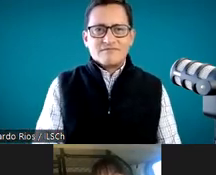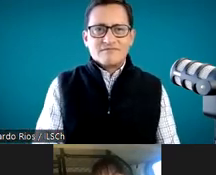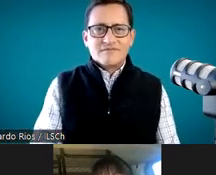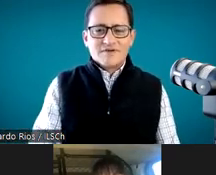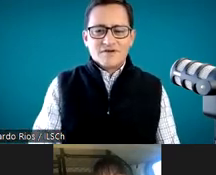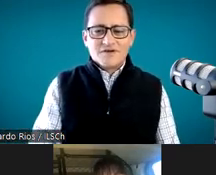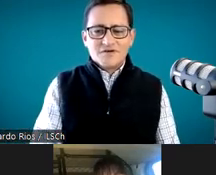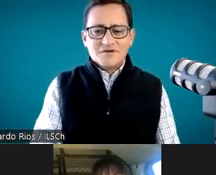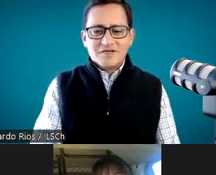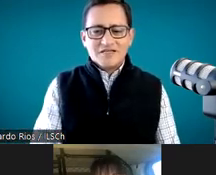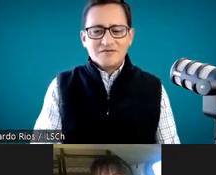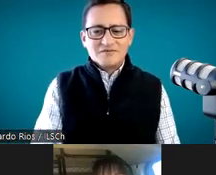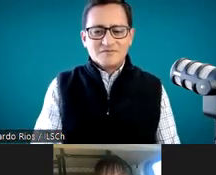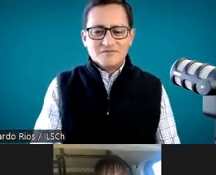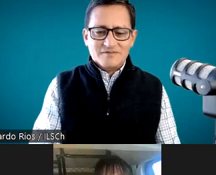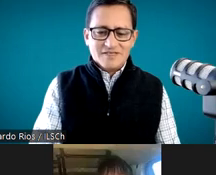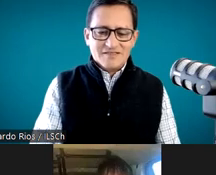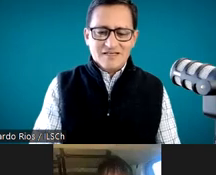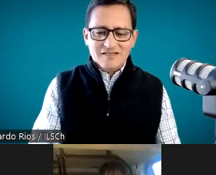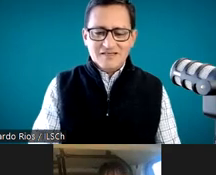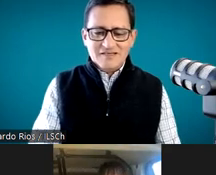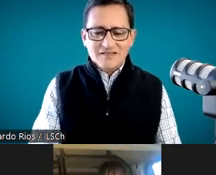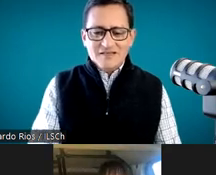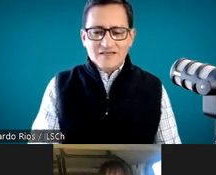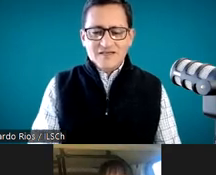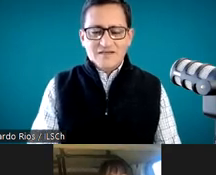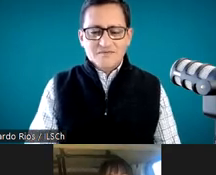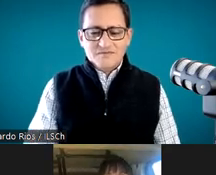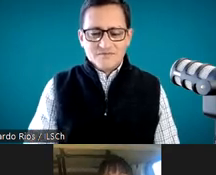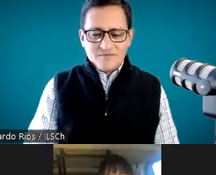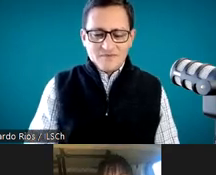adecuadamente. Correcto, excelente.